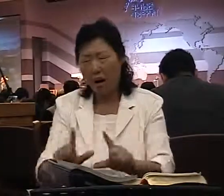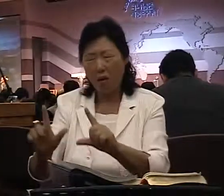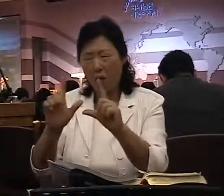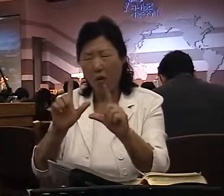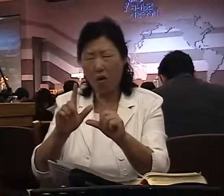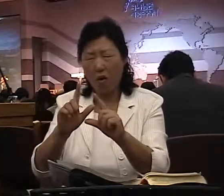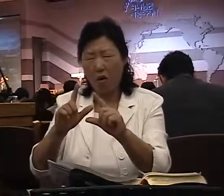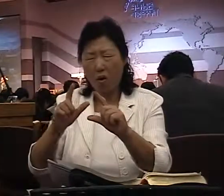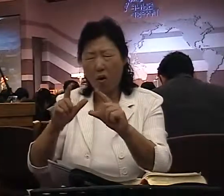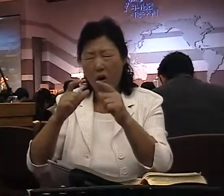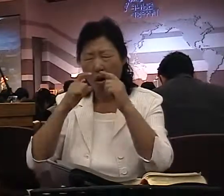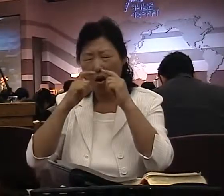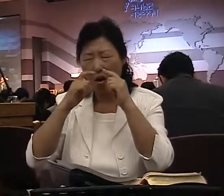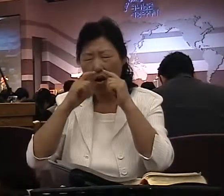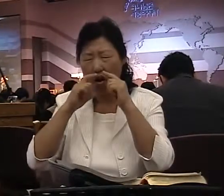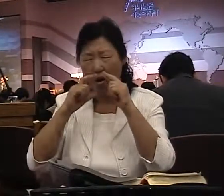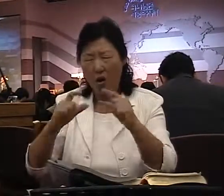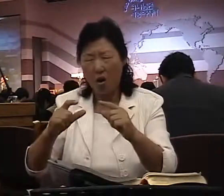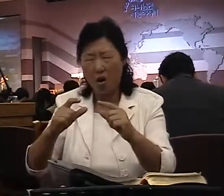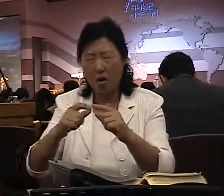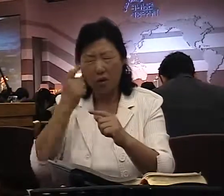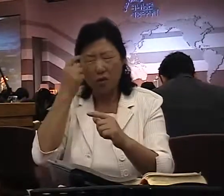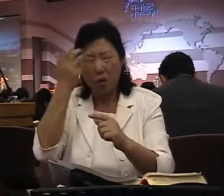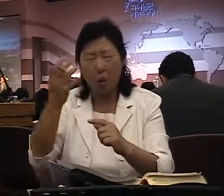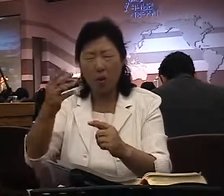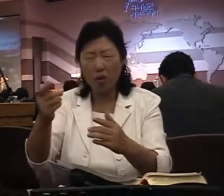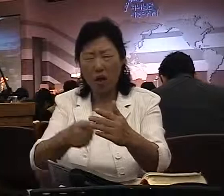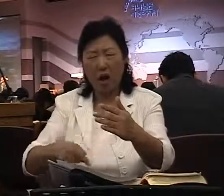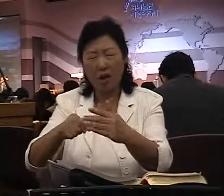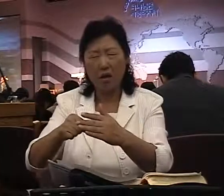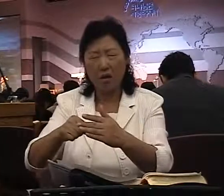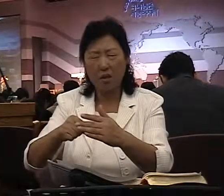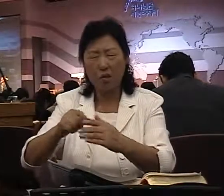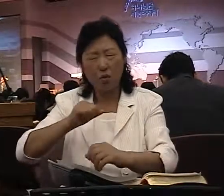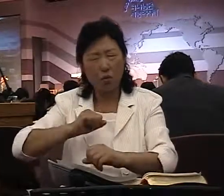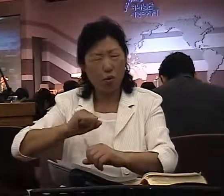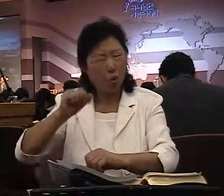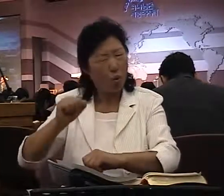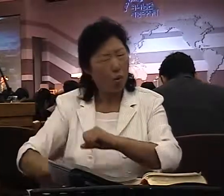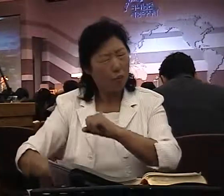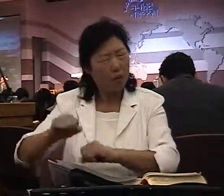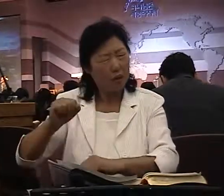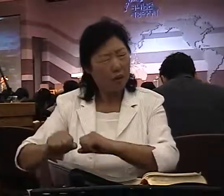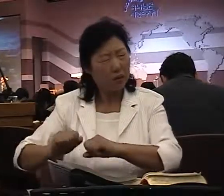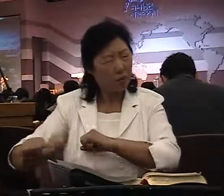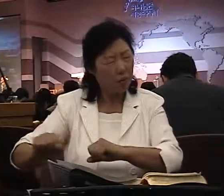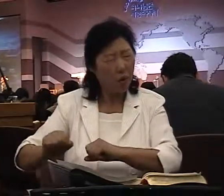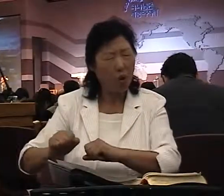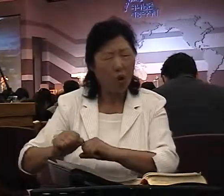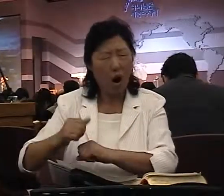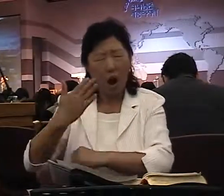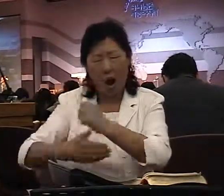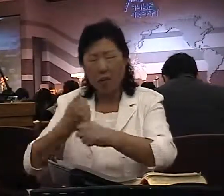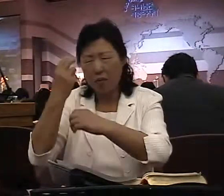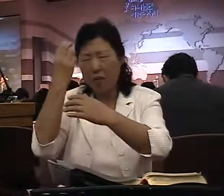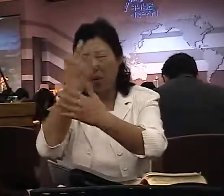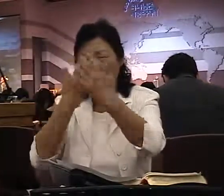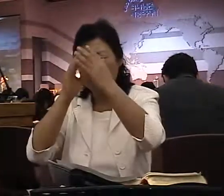What an excitement, what a joy. 성령 안에서 우리가 움직이며 기도하고 성령님 안에서 우리가 하나님의 환상을 보고 꿈을 가지고